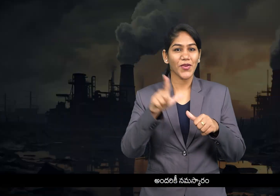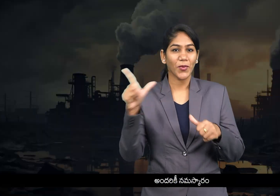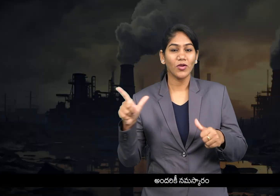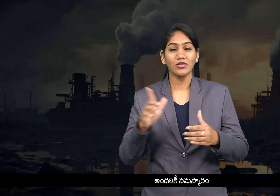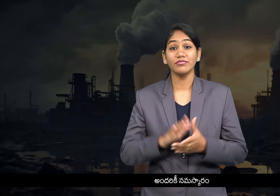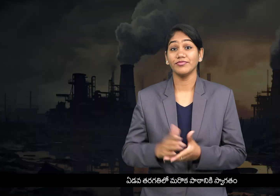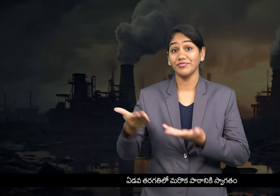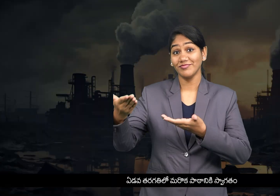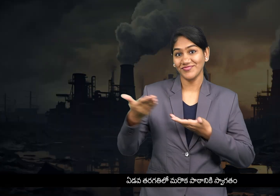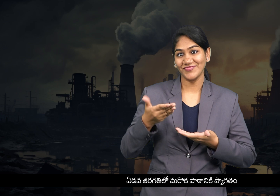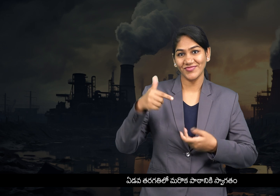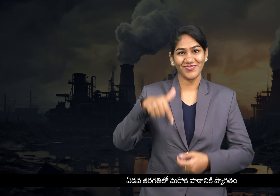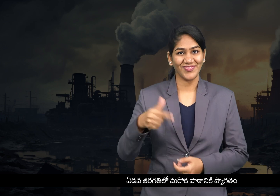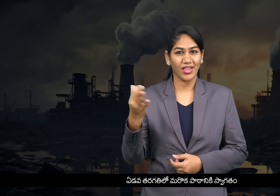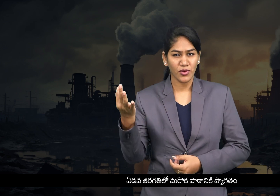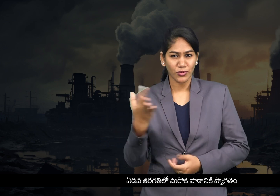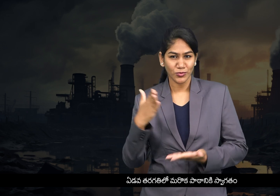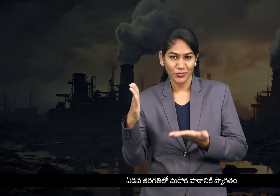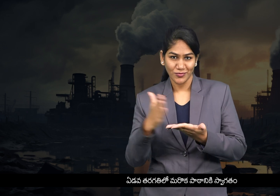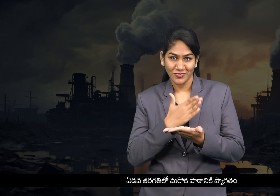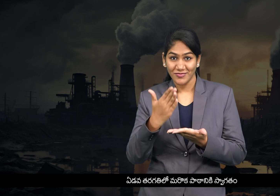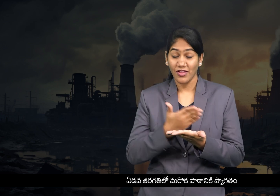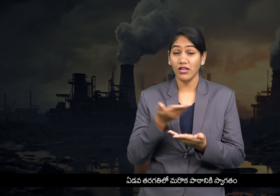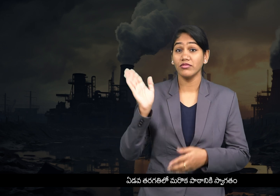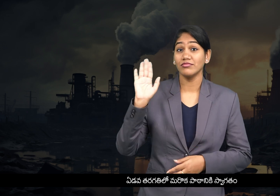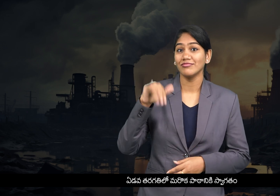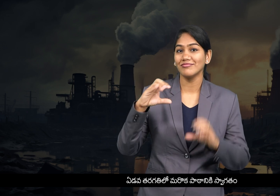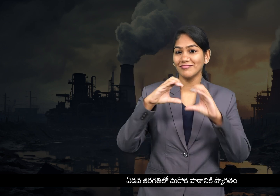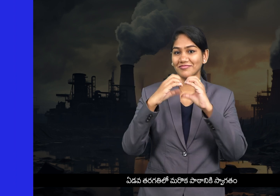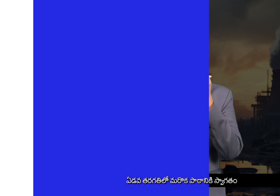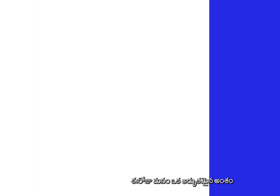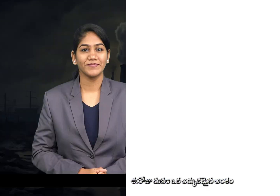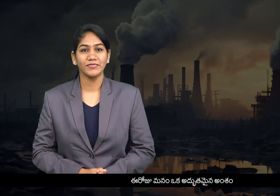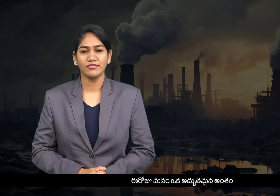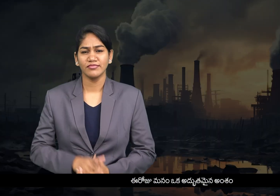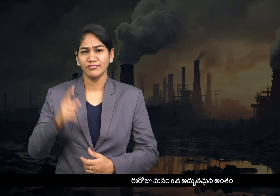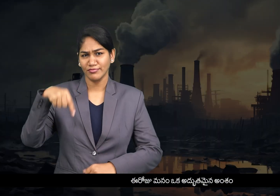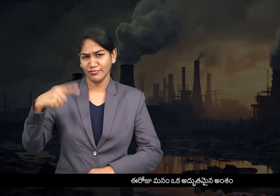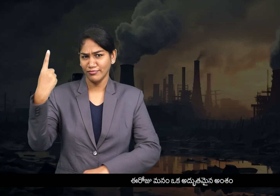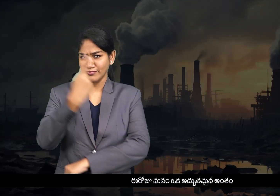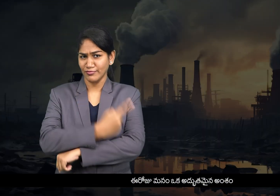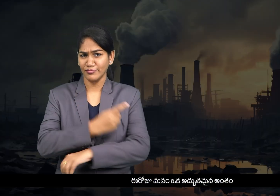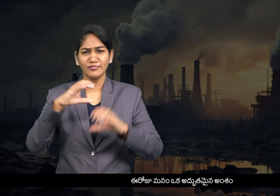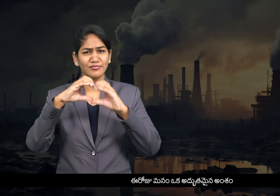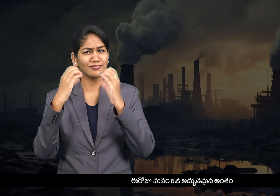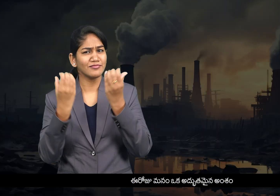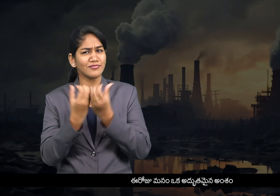నమస్కారం. 7వ తరగతిలో మరొక పాఠానికి స్వాగతం. ఈరోజు మనం ఒక అద్భుతమైన